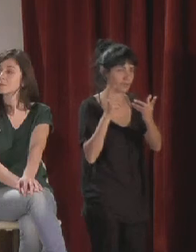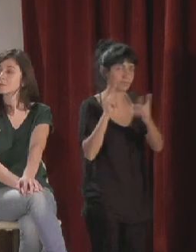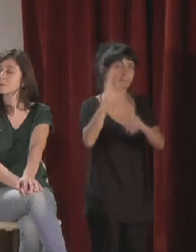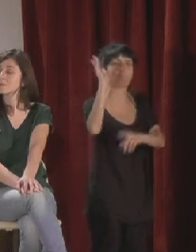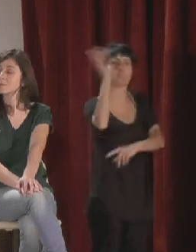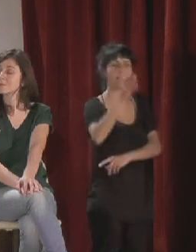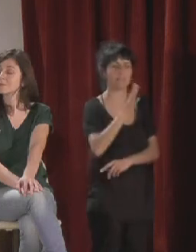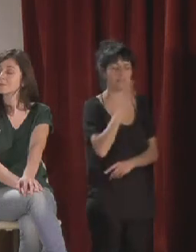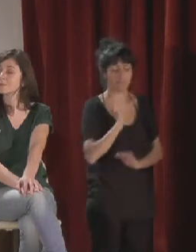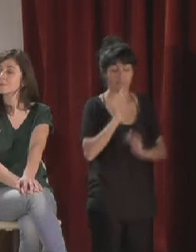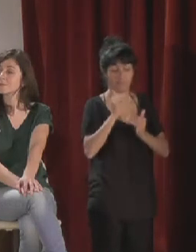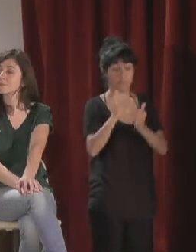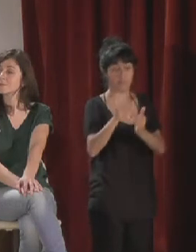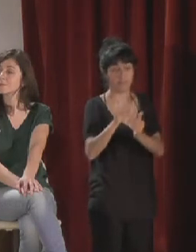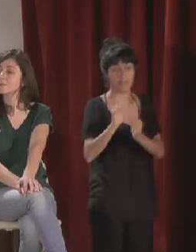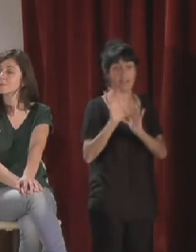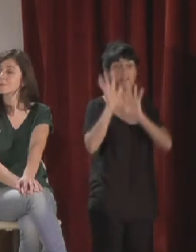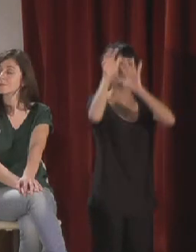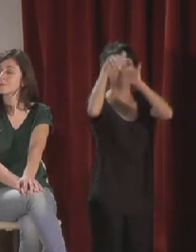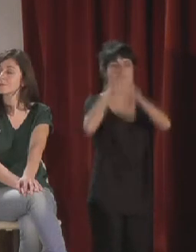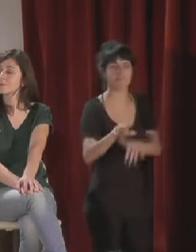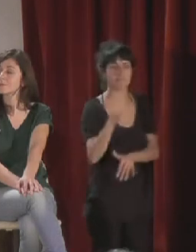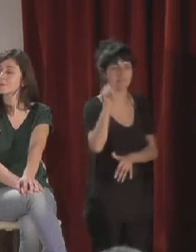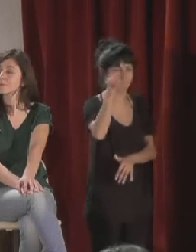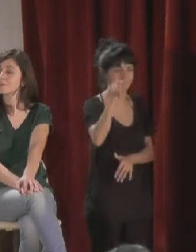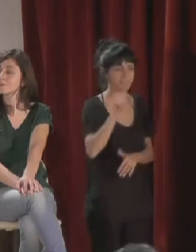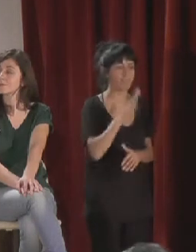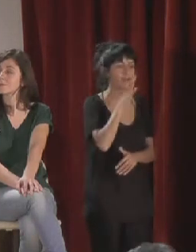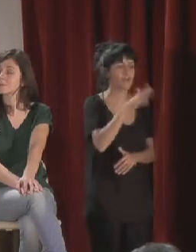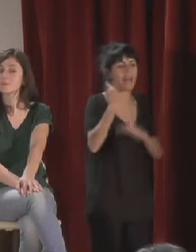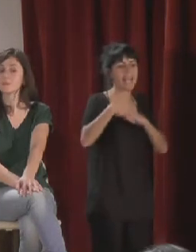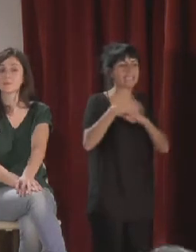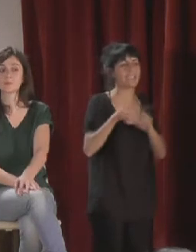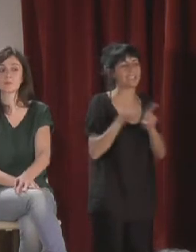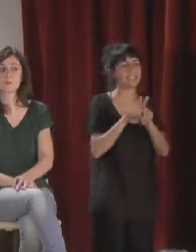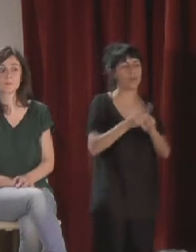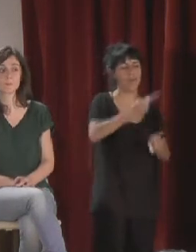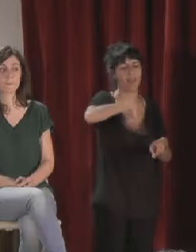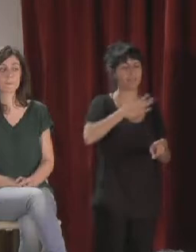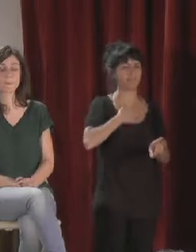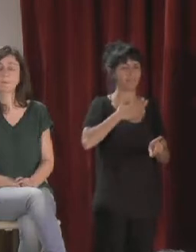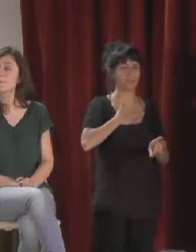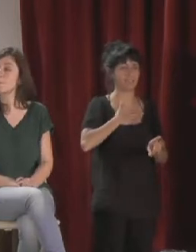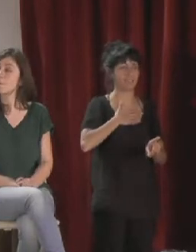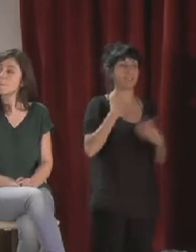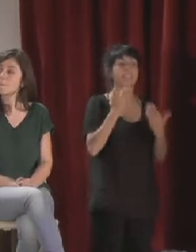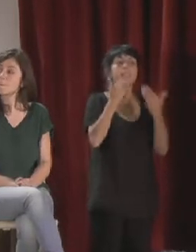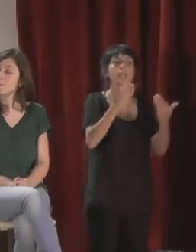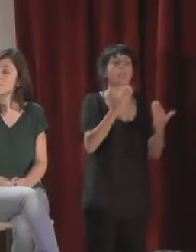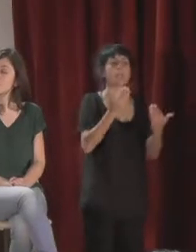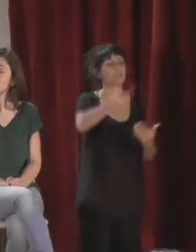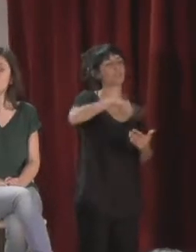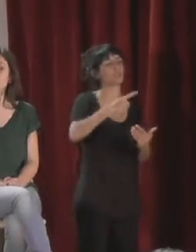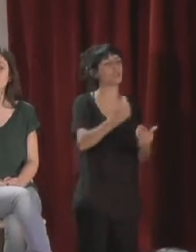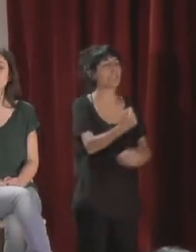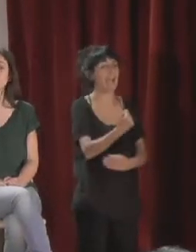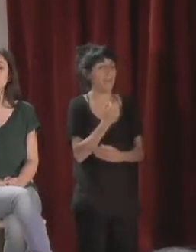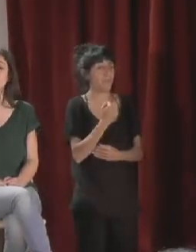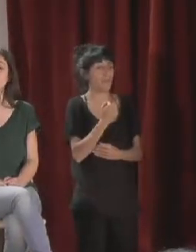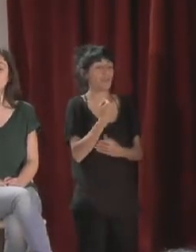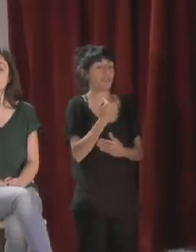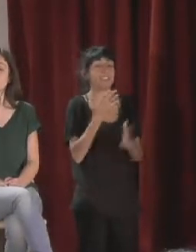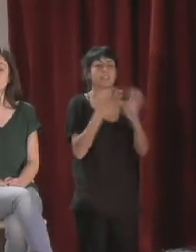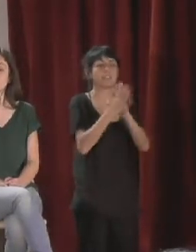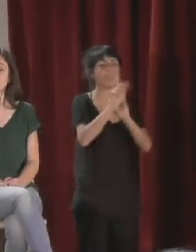forza. Porque as rúas son nosas. E co apoio de todos vós, as institucións han ser